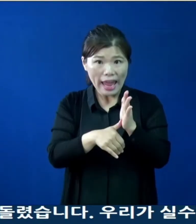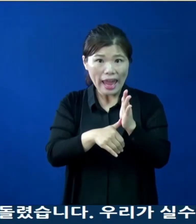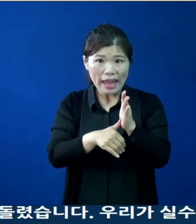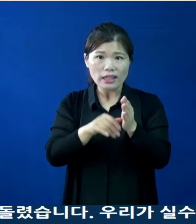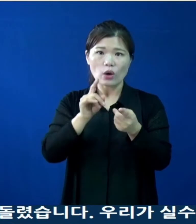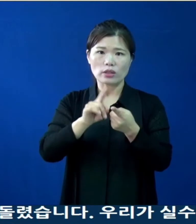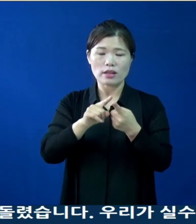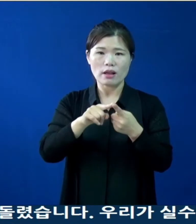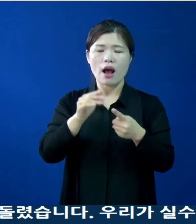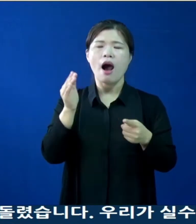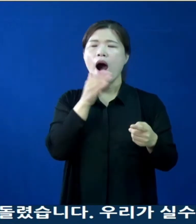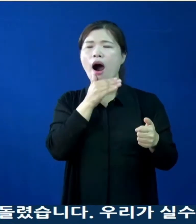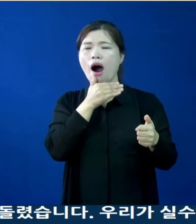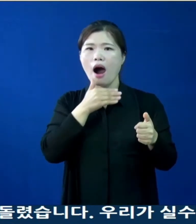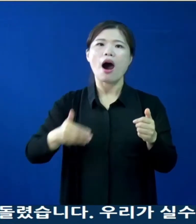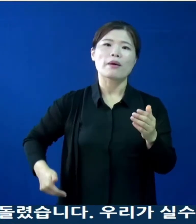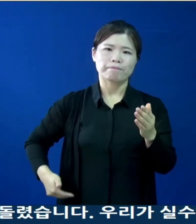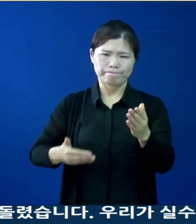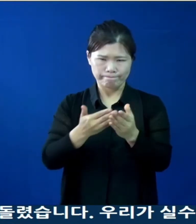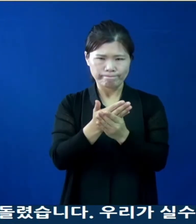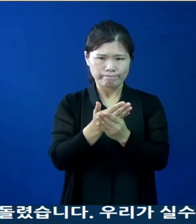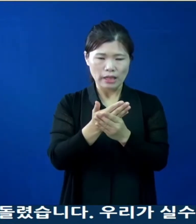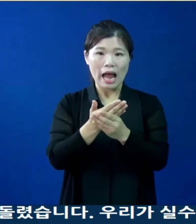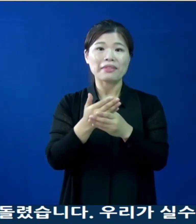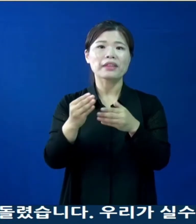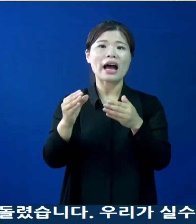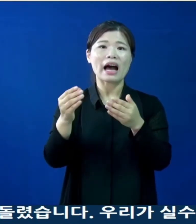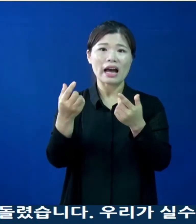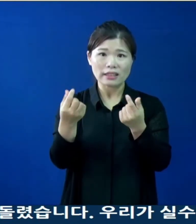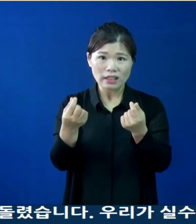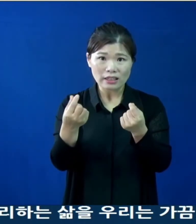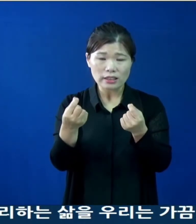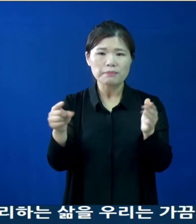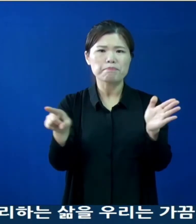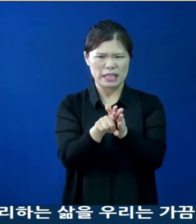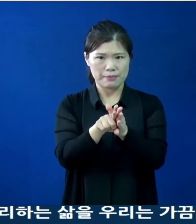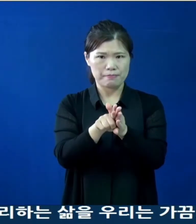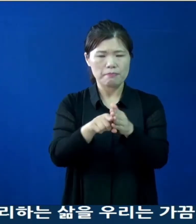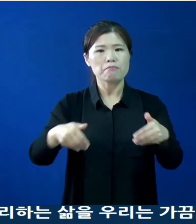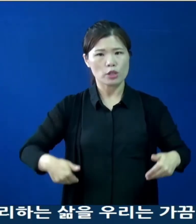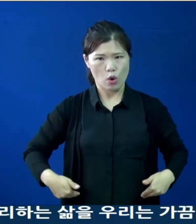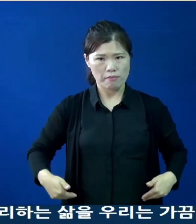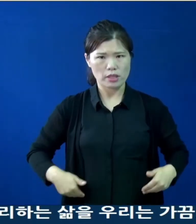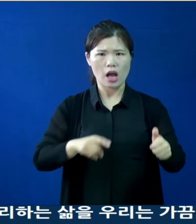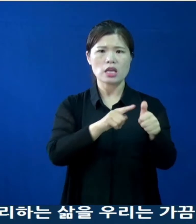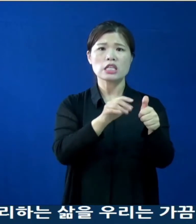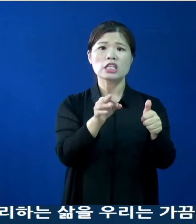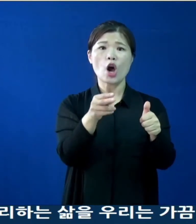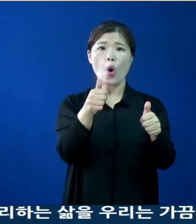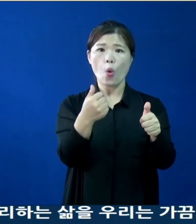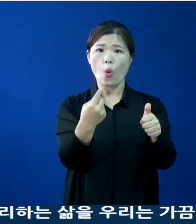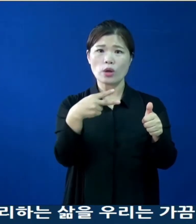좋은 곳으로 돌이킬 수 있는 믿음이 필요합니다. 여호사밧이 그랬습니다.